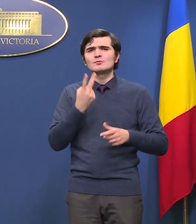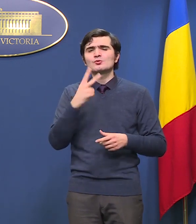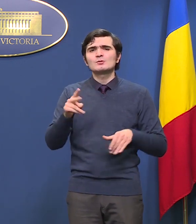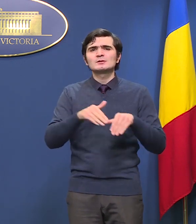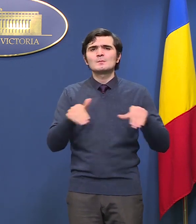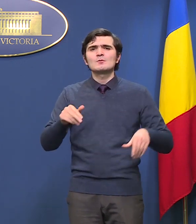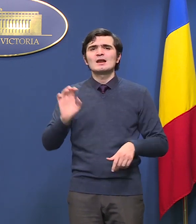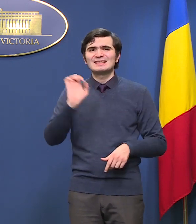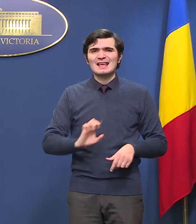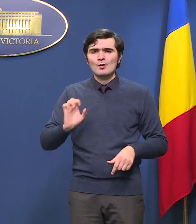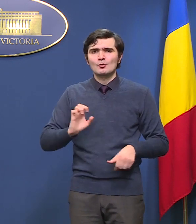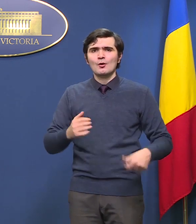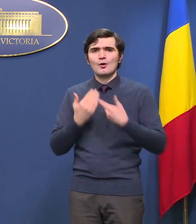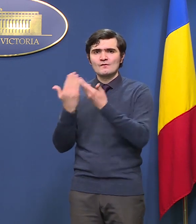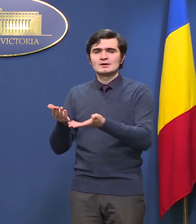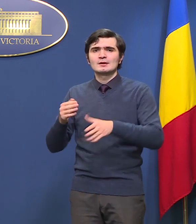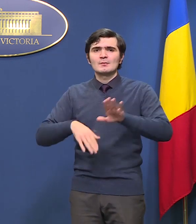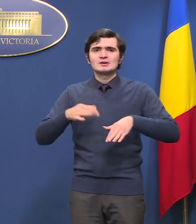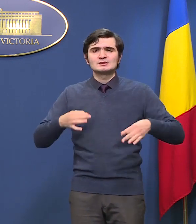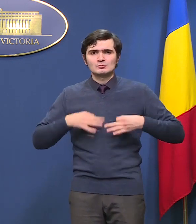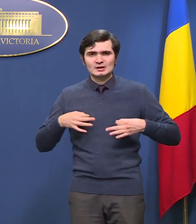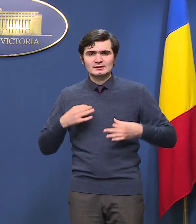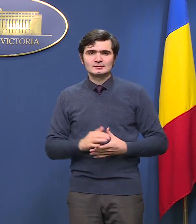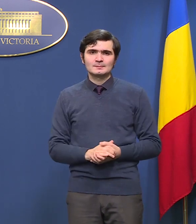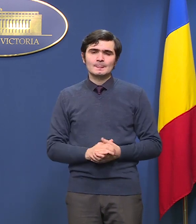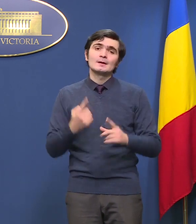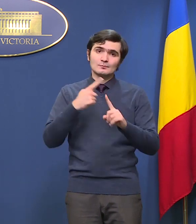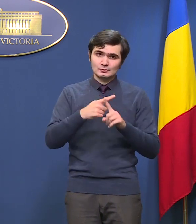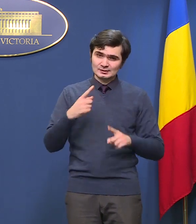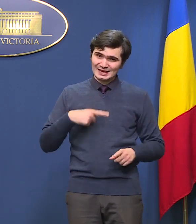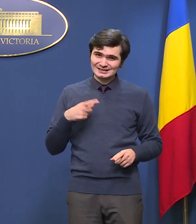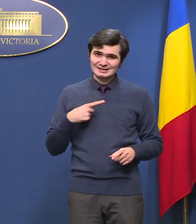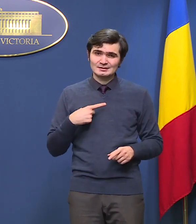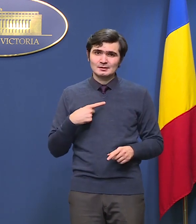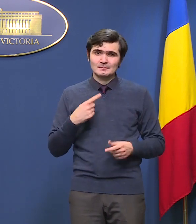Ministerului Sănătății. De asemenea, există